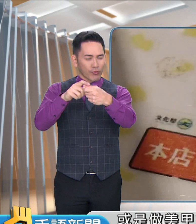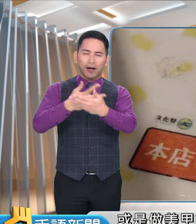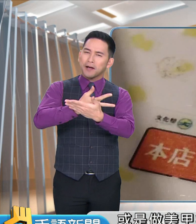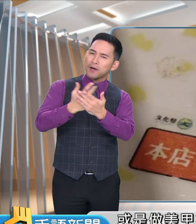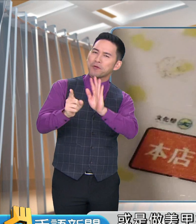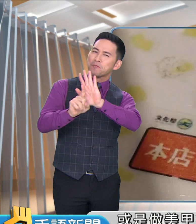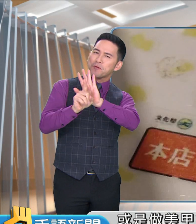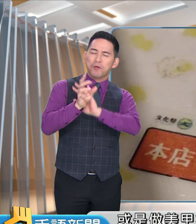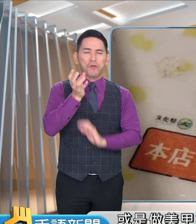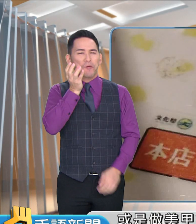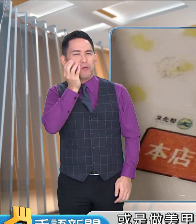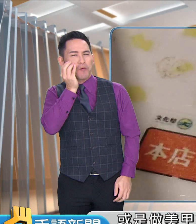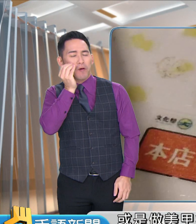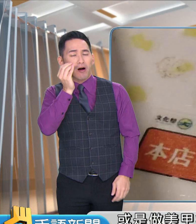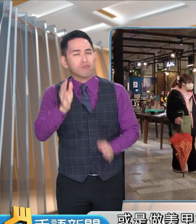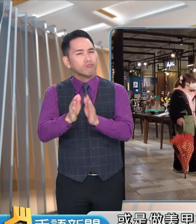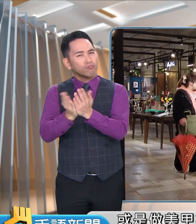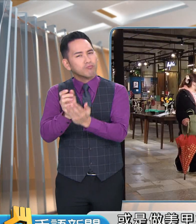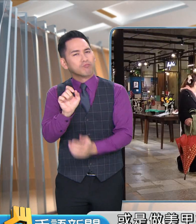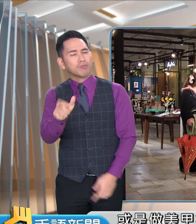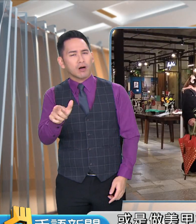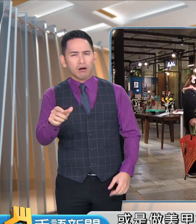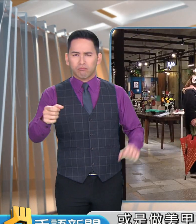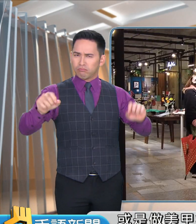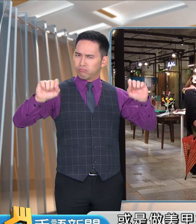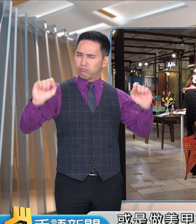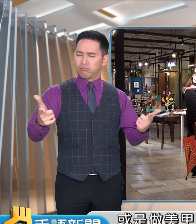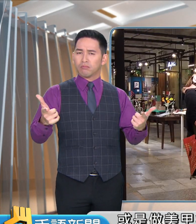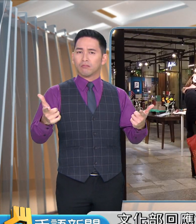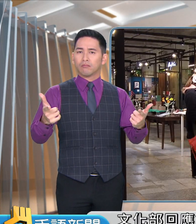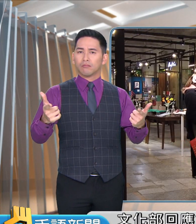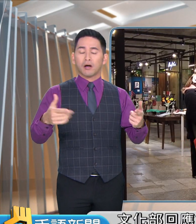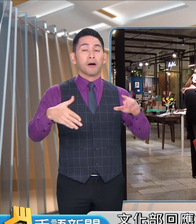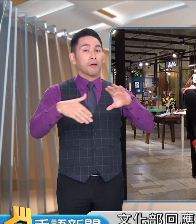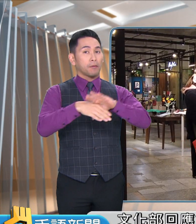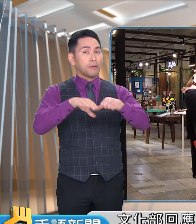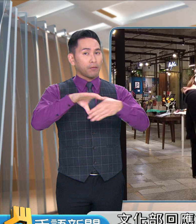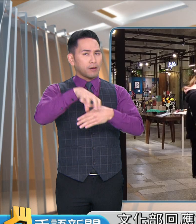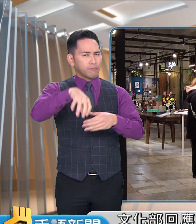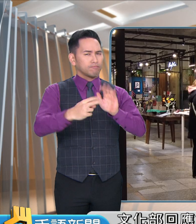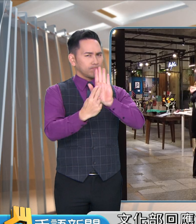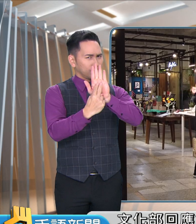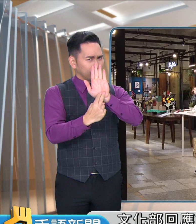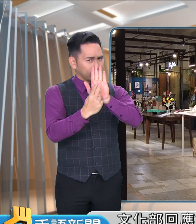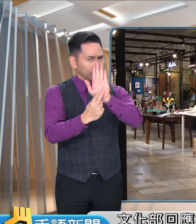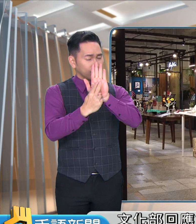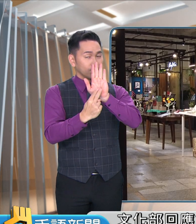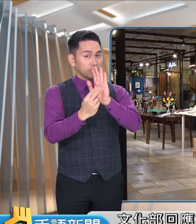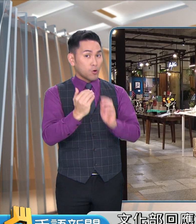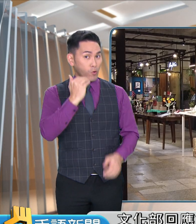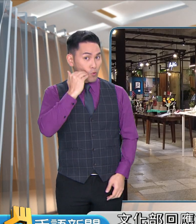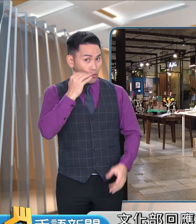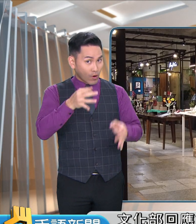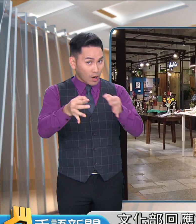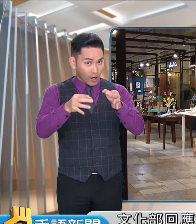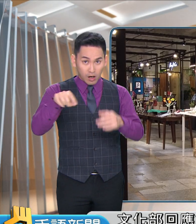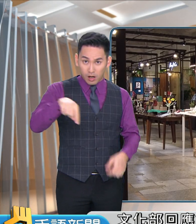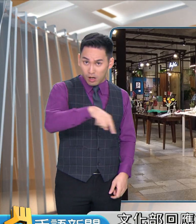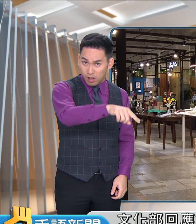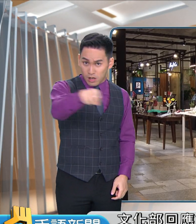艺文活动没关系的行为。文化部回应会针对违规事件停权停拨款